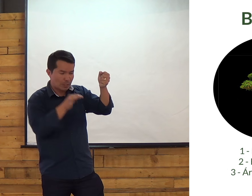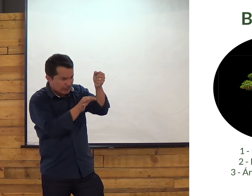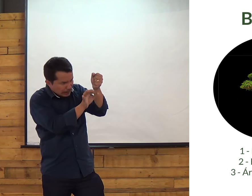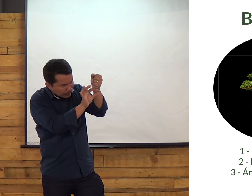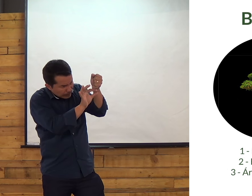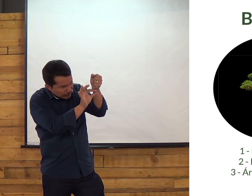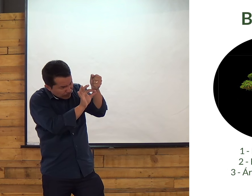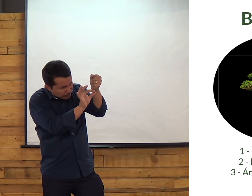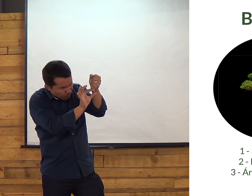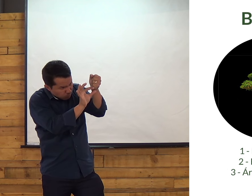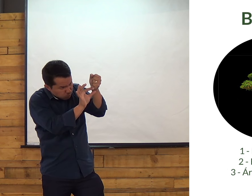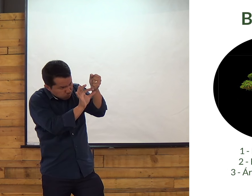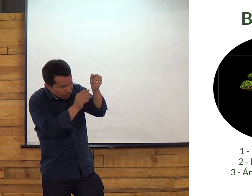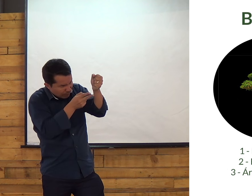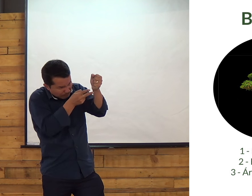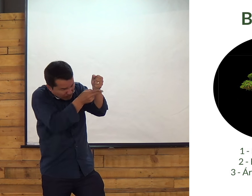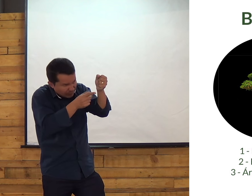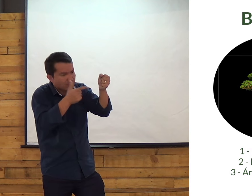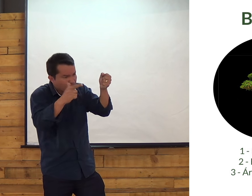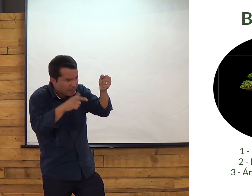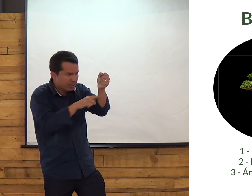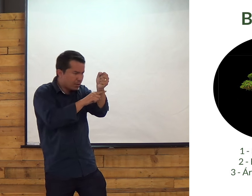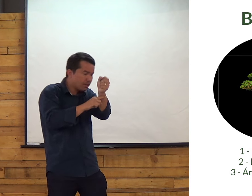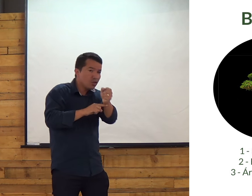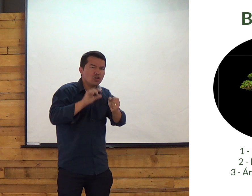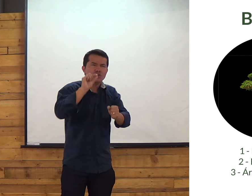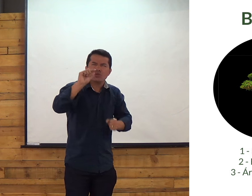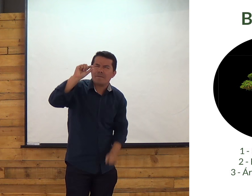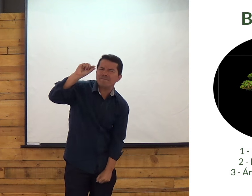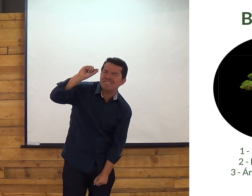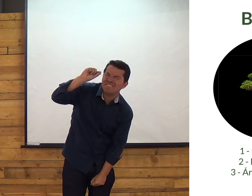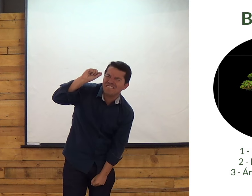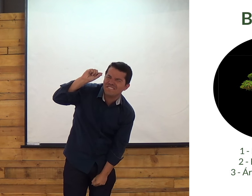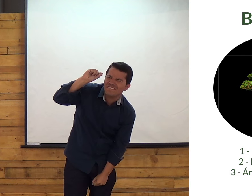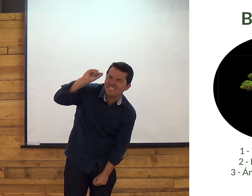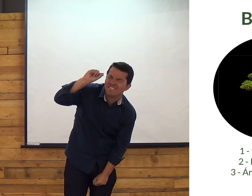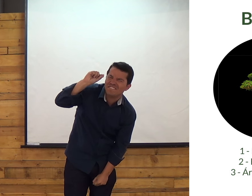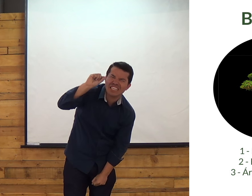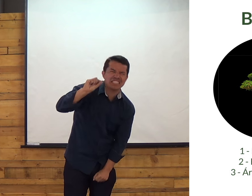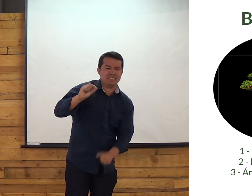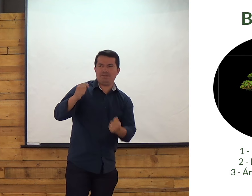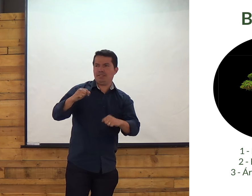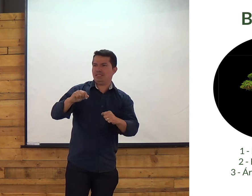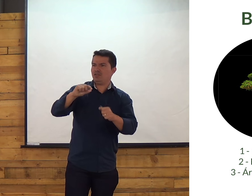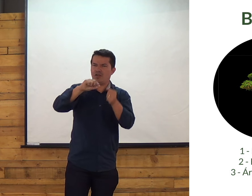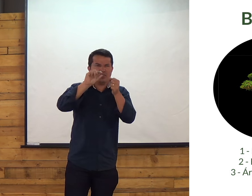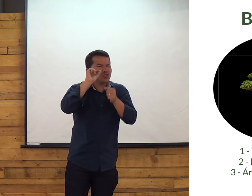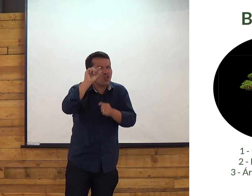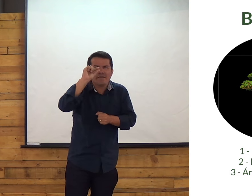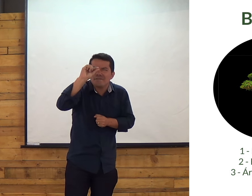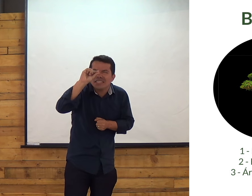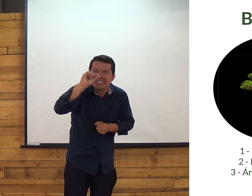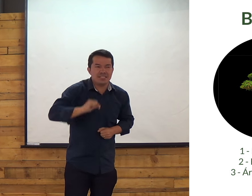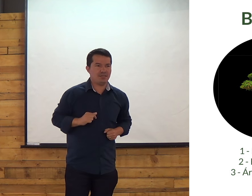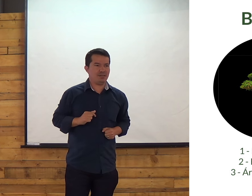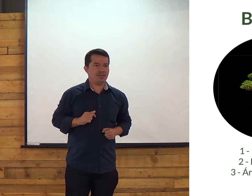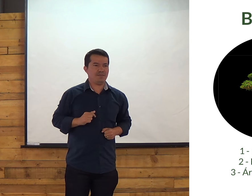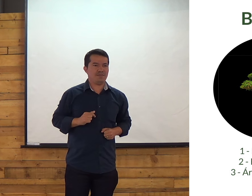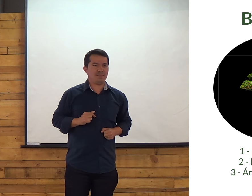E aí você vai criando, cortando algumas raízes mais grossas, e você deixa só aquelas que são